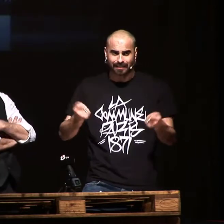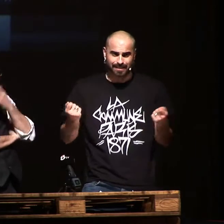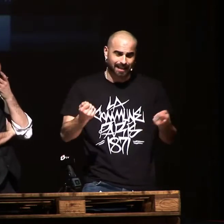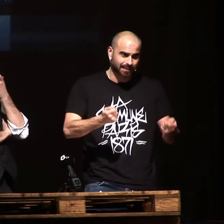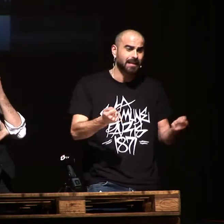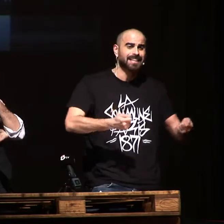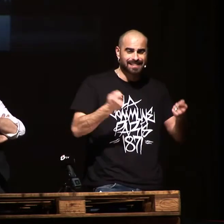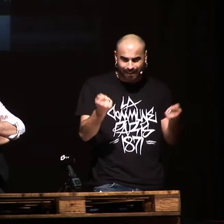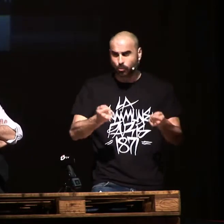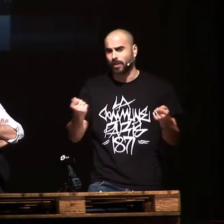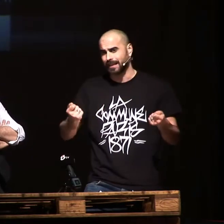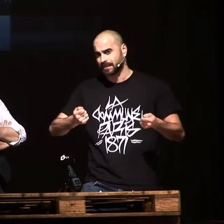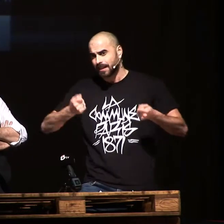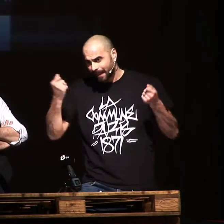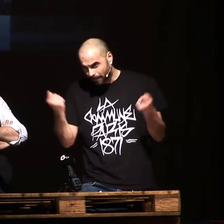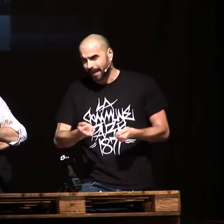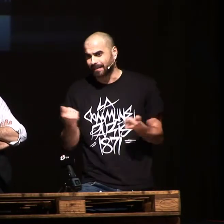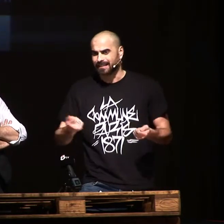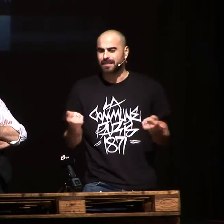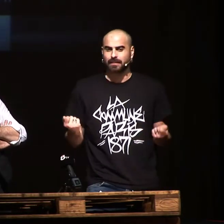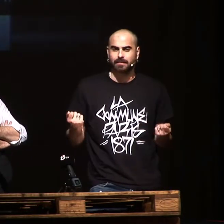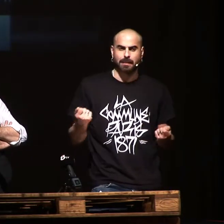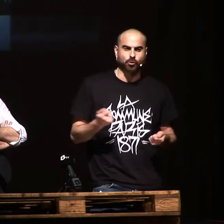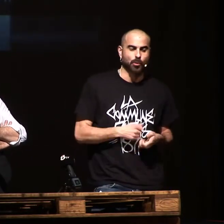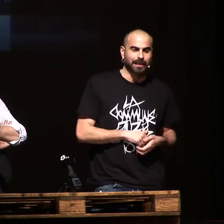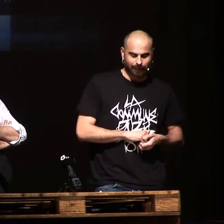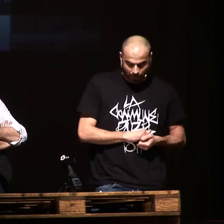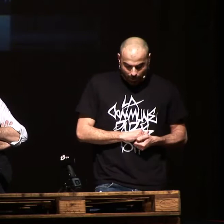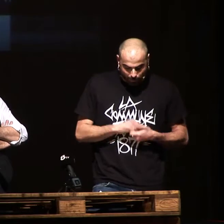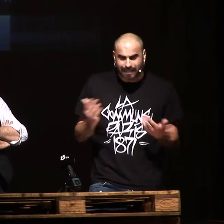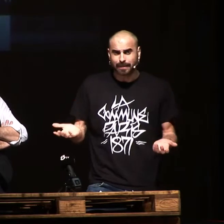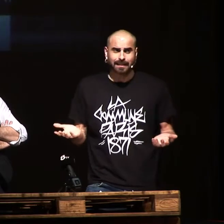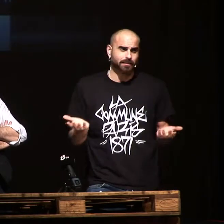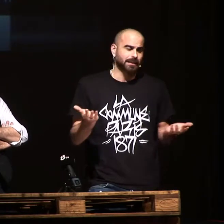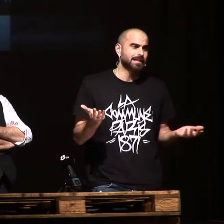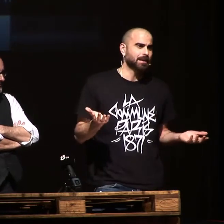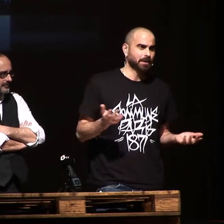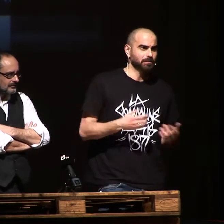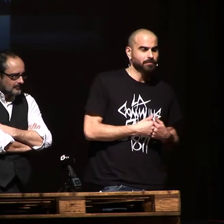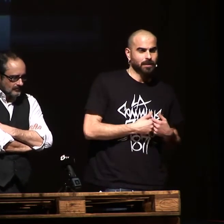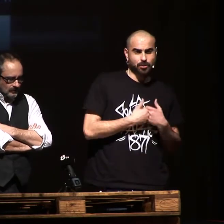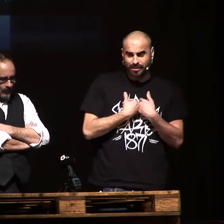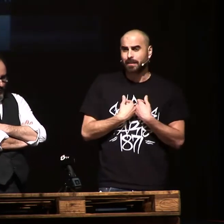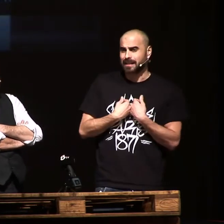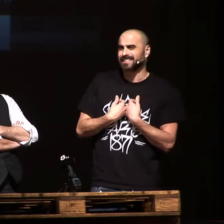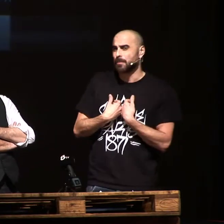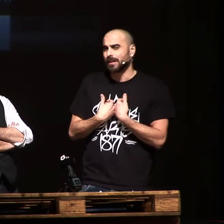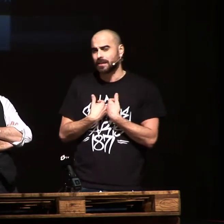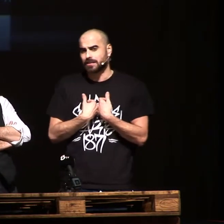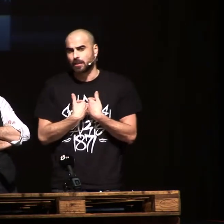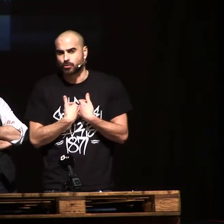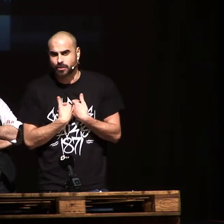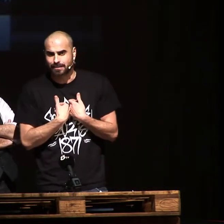realment l'alternativa es traça des de les comunitats amb alternatives de tipus comunitari. Però sí que és veritat, i és innegable, que els nostres adversaris